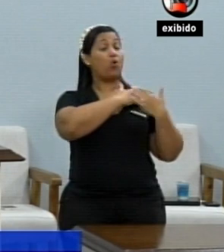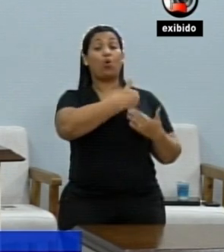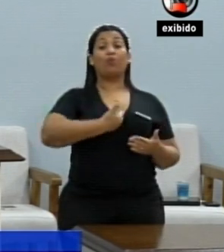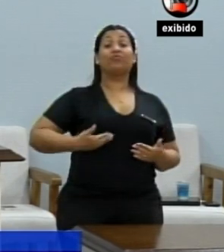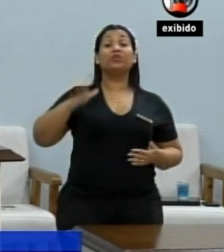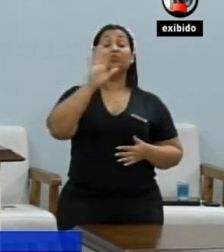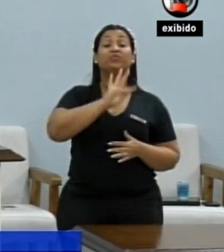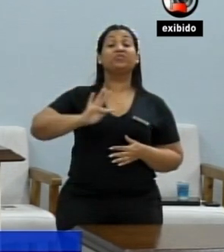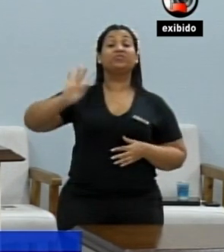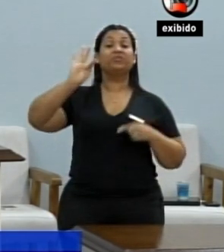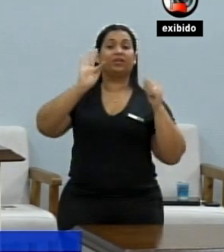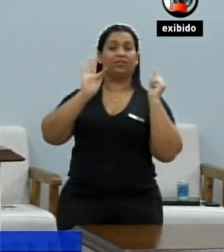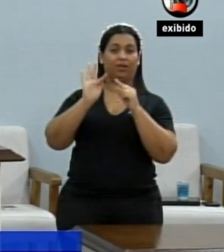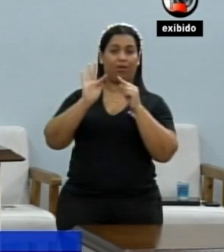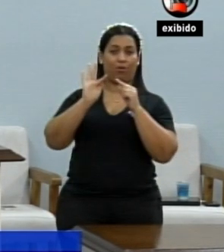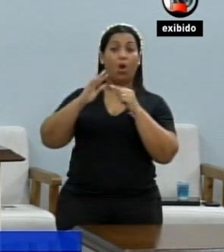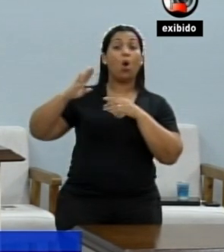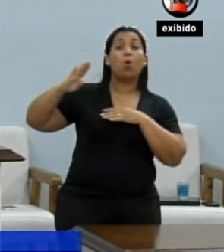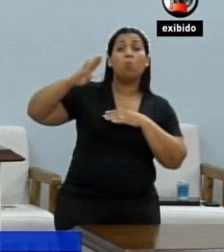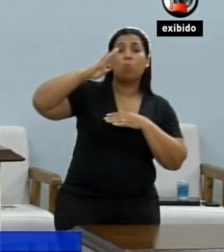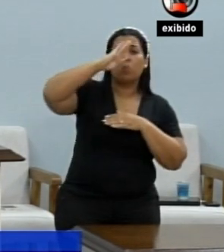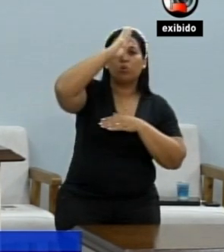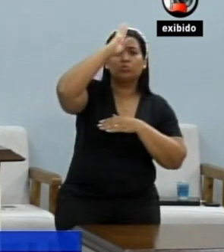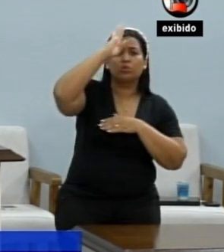O governo Bolsonaro cortou